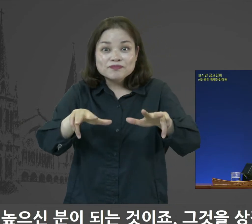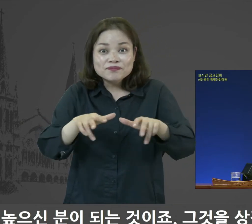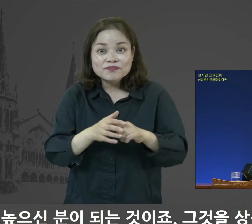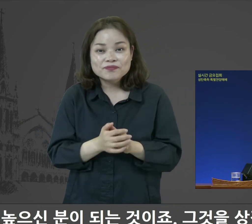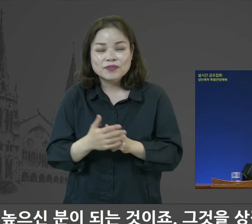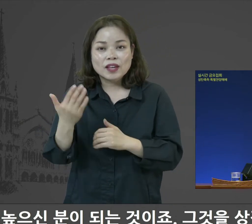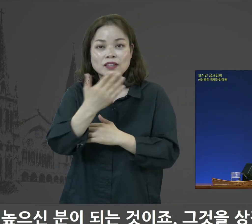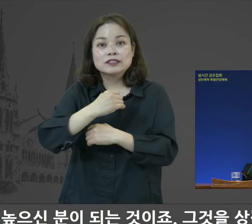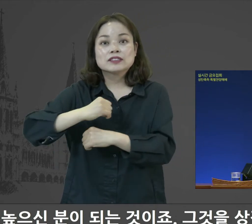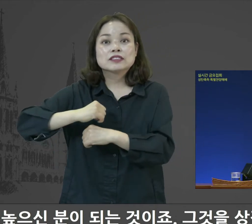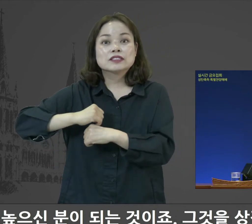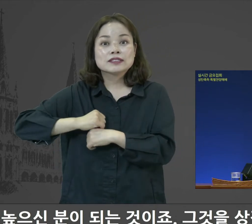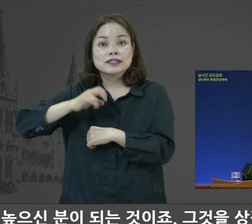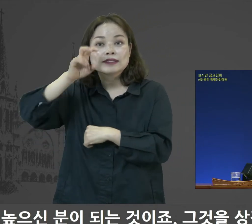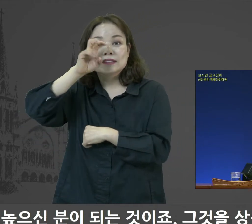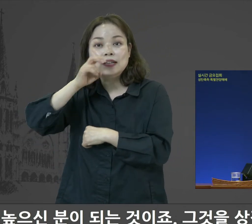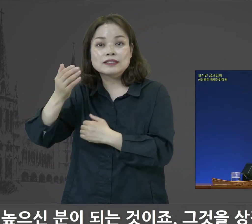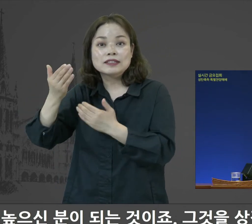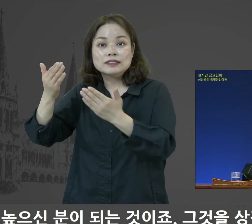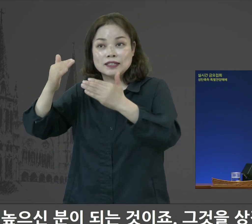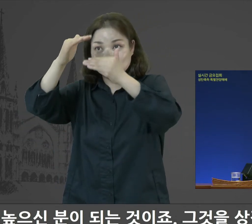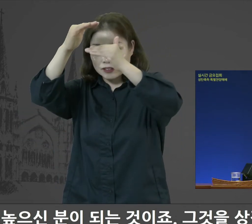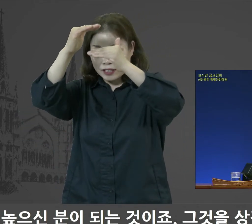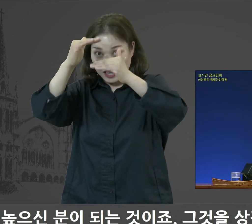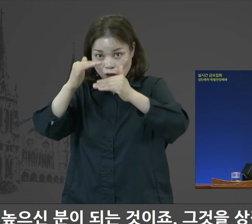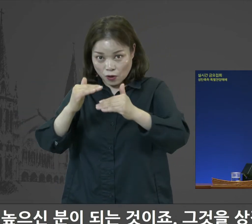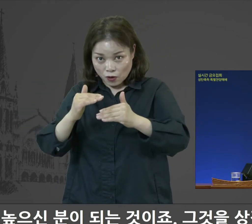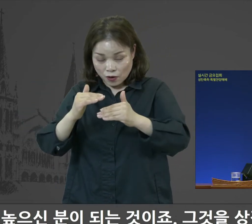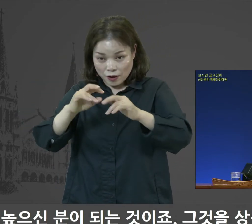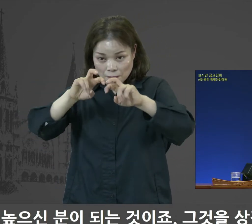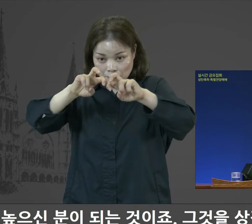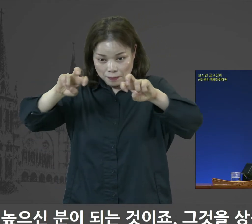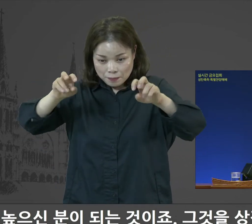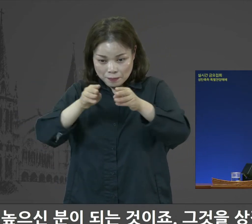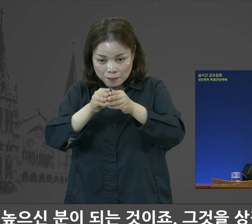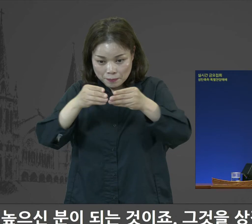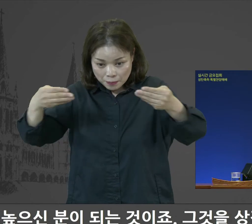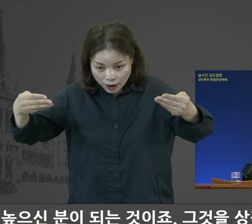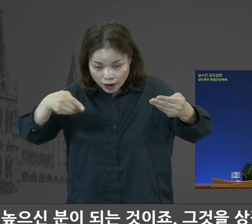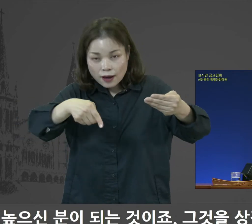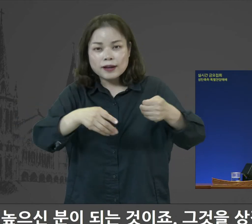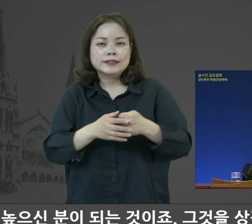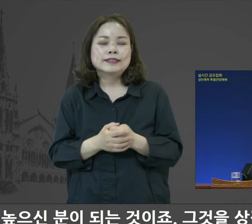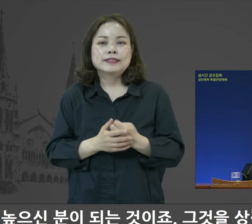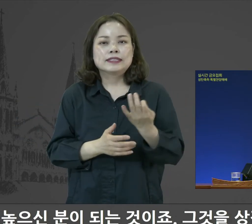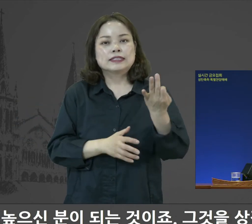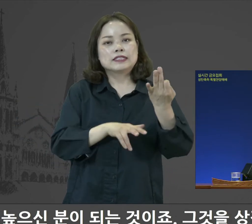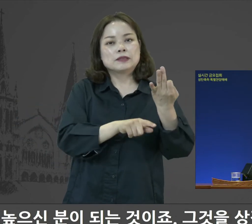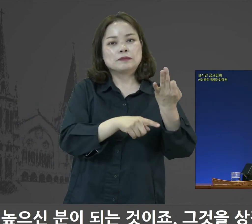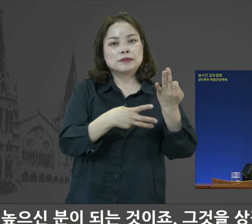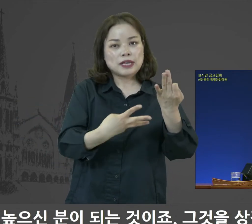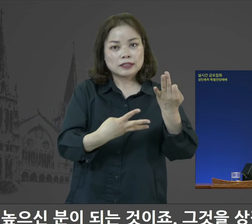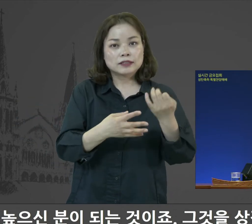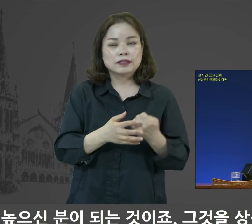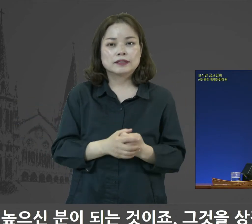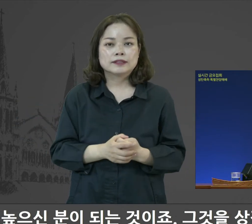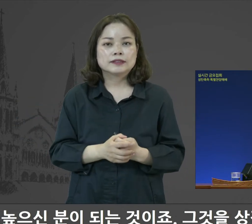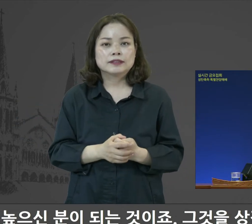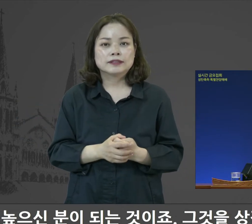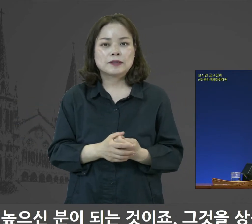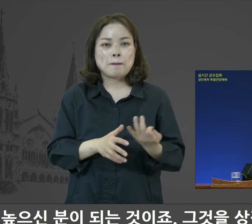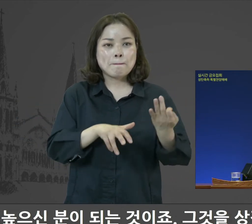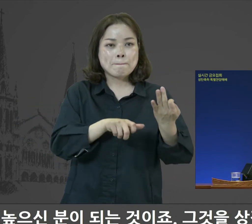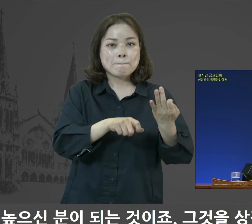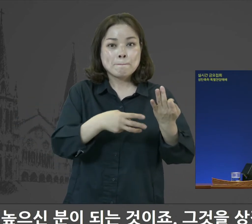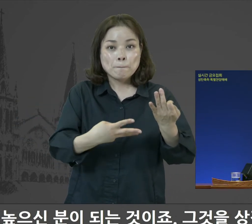이 천군이 찬양했던 찬양의 내용을 한번 살펴보십시다. 14절인데 이게 대꾸법입니다.